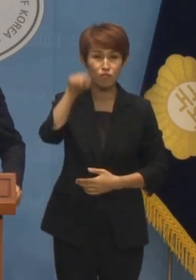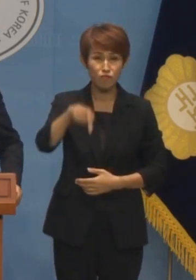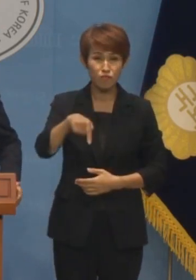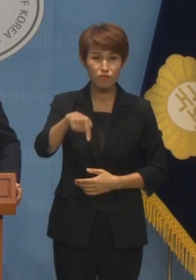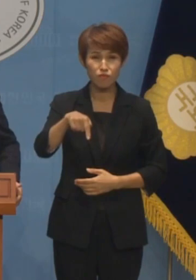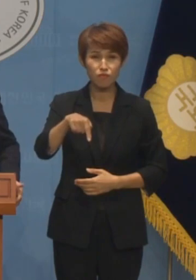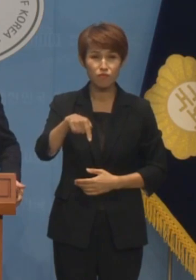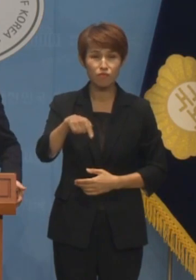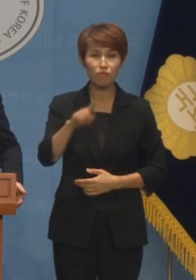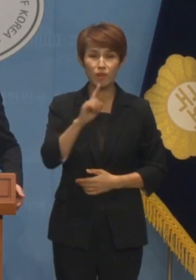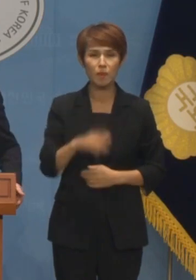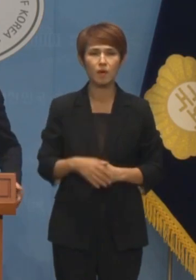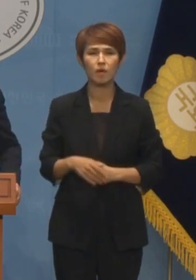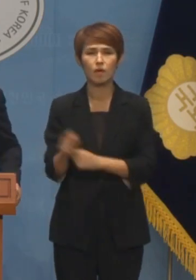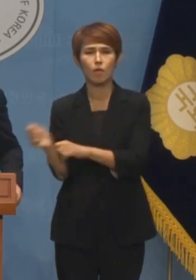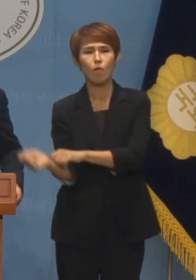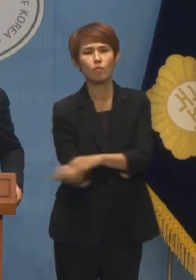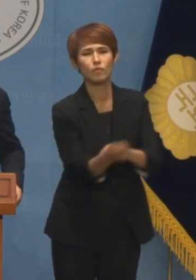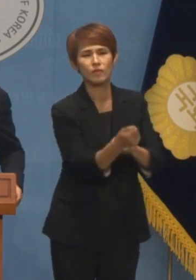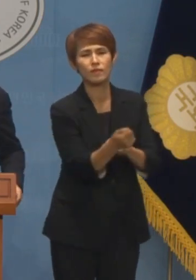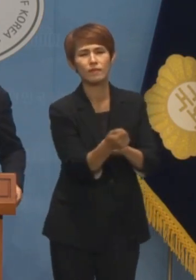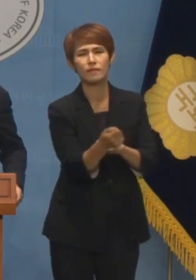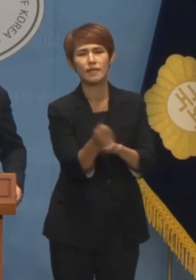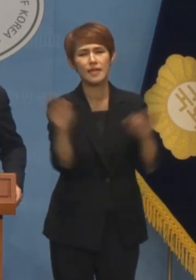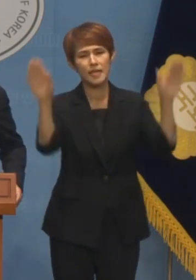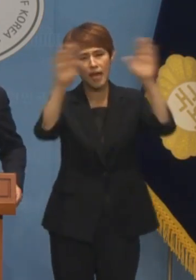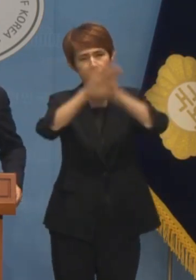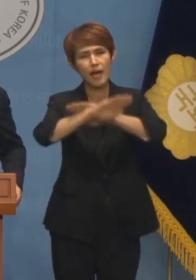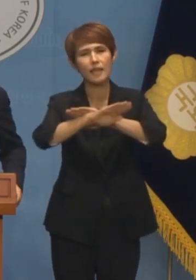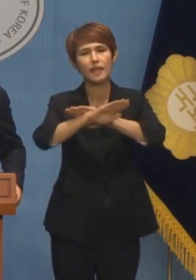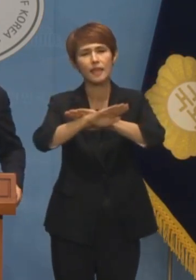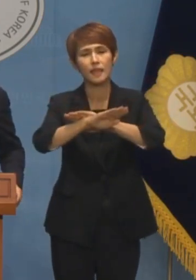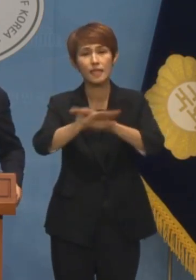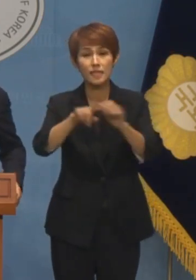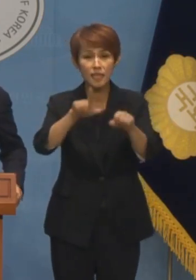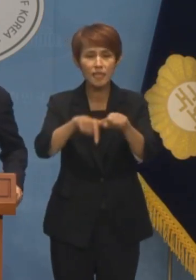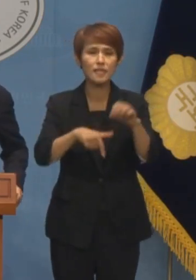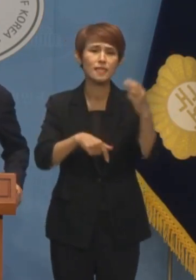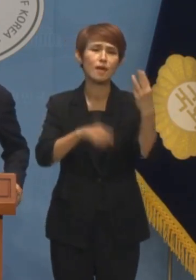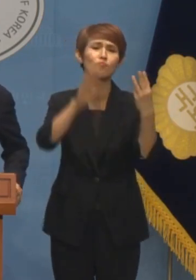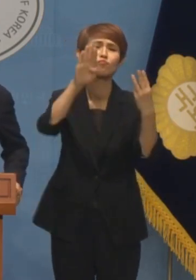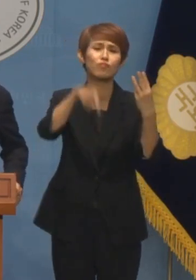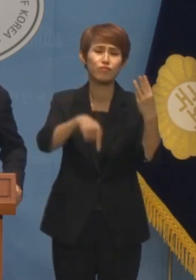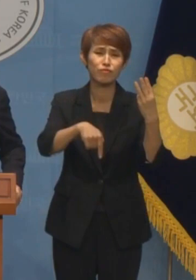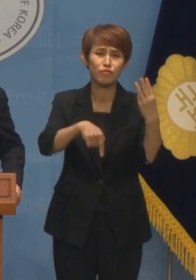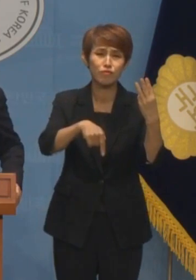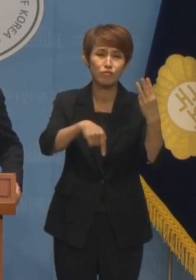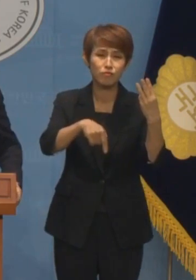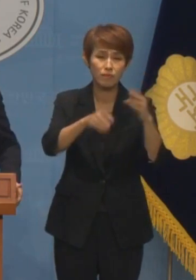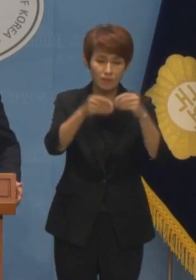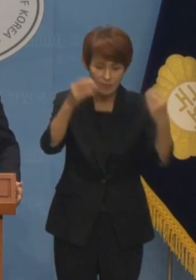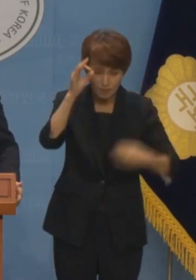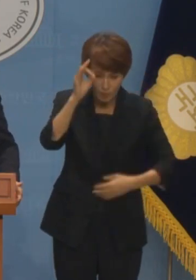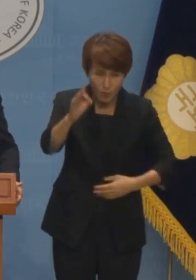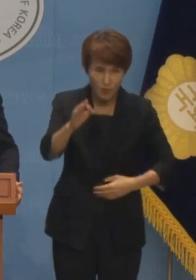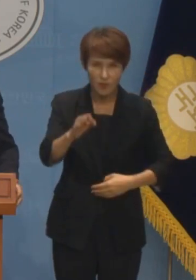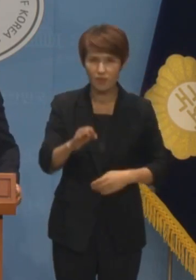뻥치냐면은 골프장 야간 운영 시간 3부를 의미한다고 뻥칩니다. 그런데 그 3부는 그 3부 토건 3부